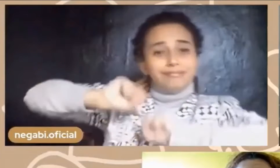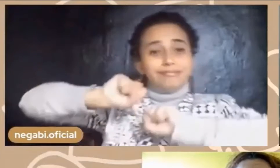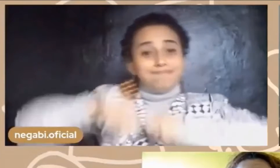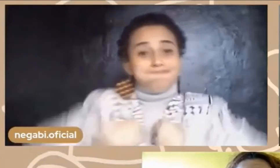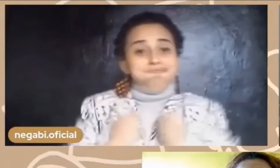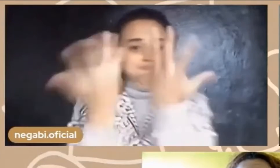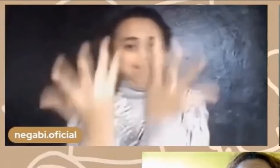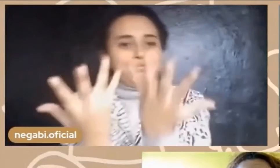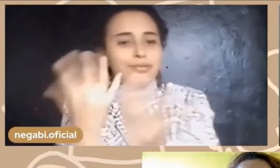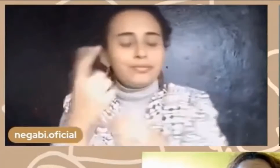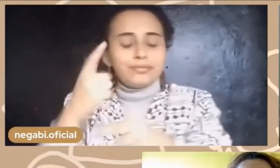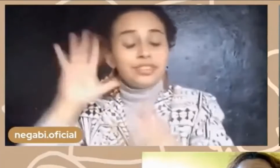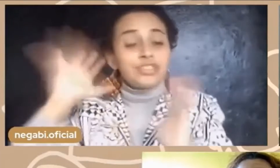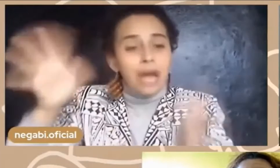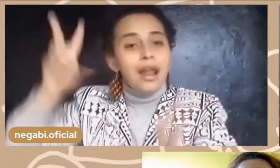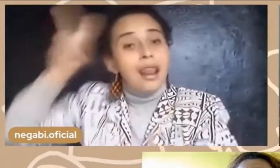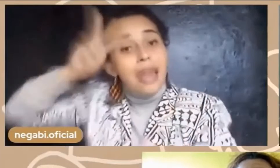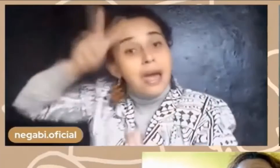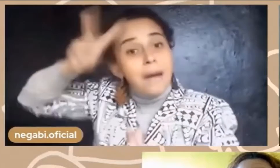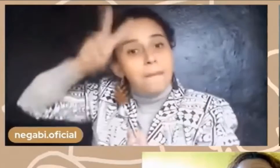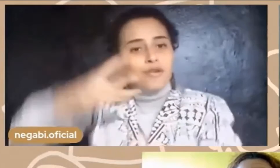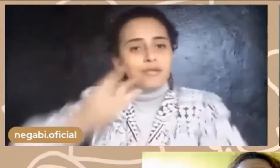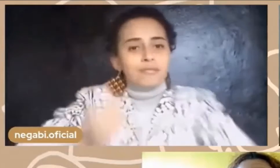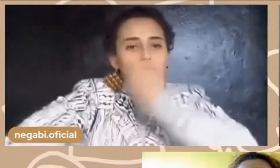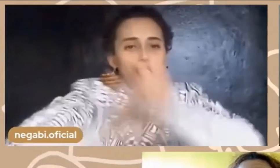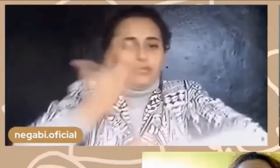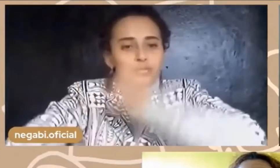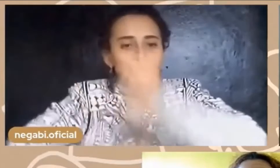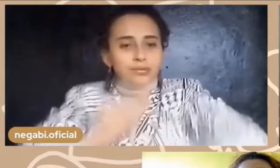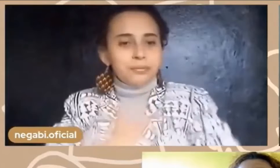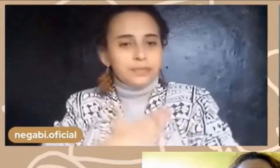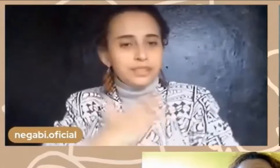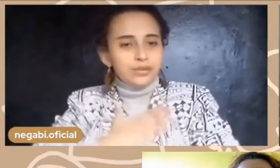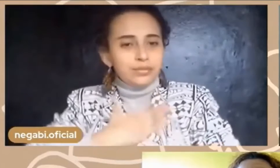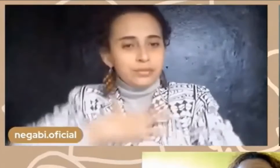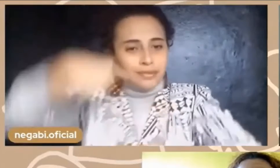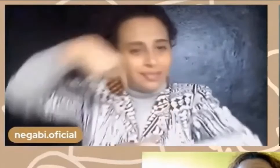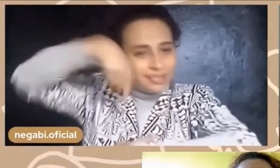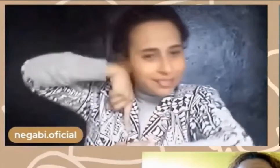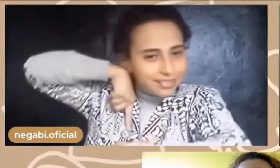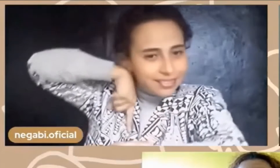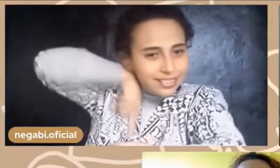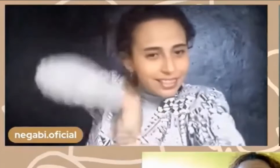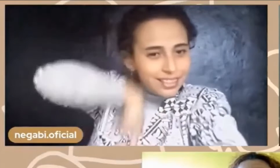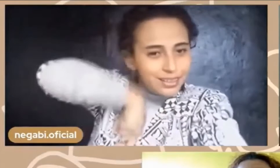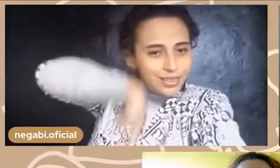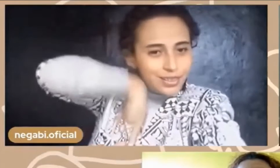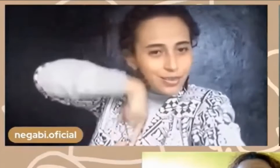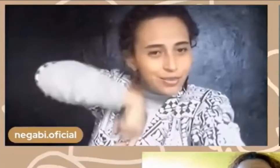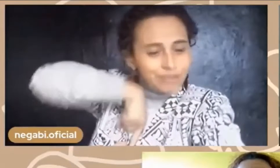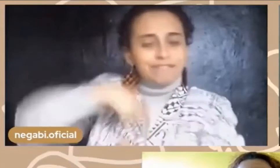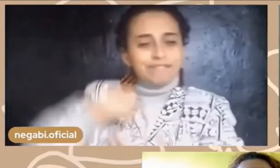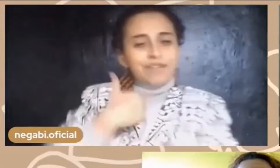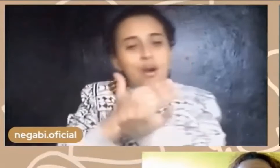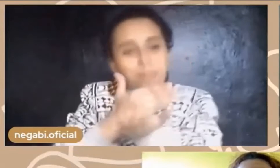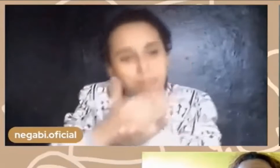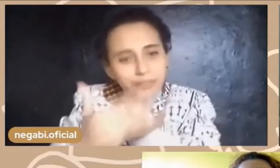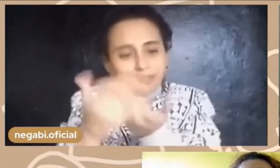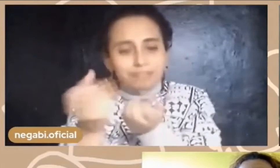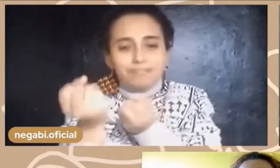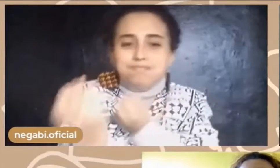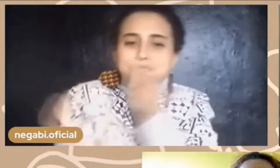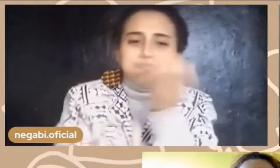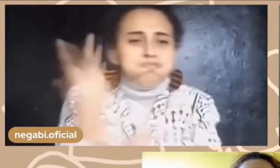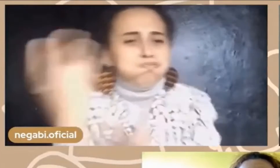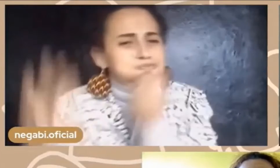tive intérprete, como isso se deu a partir da minha construção, eu vou narrar isso de forma poética. Eu vou